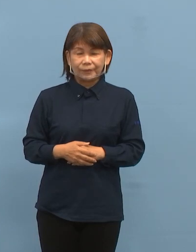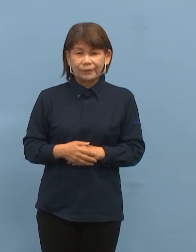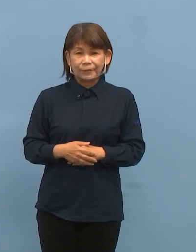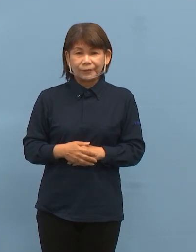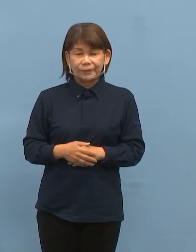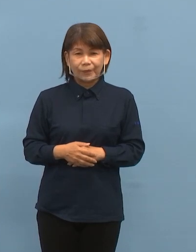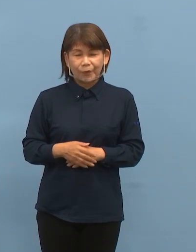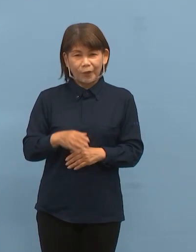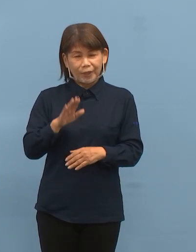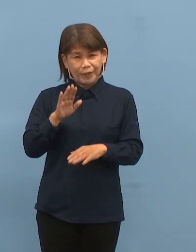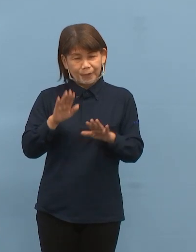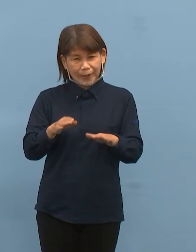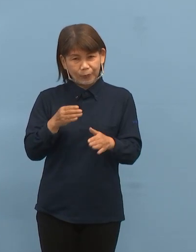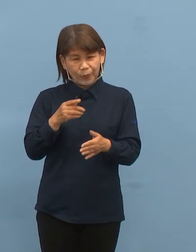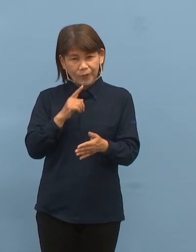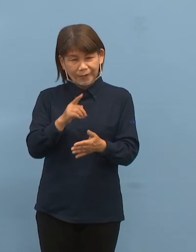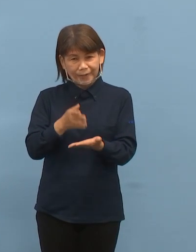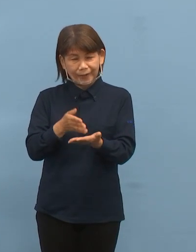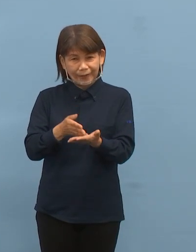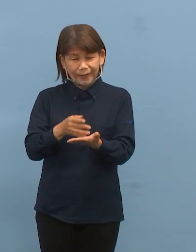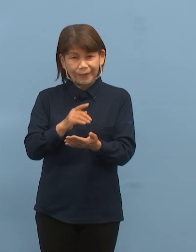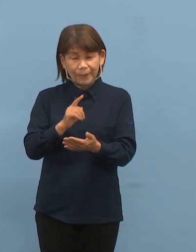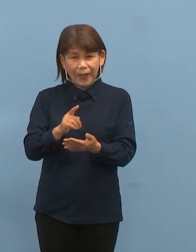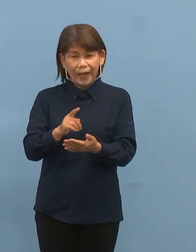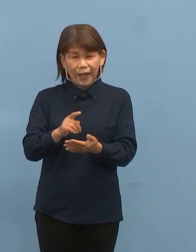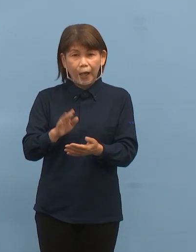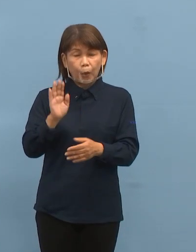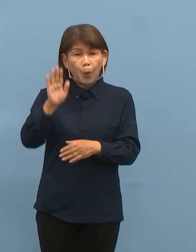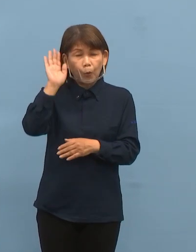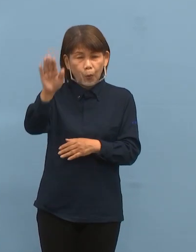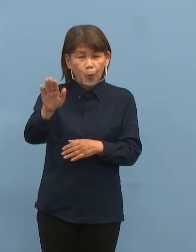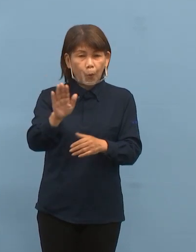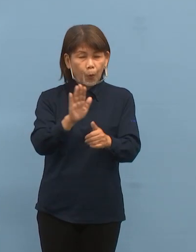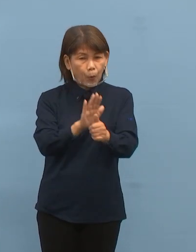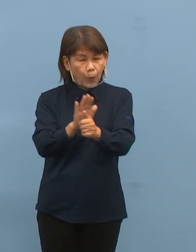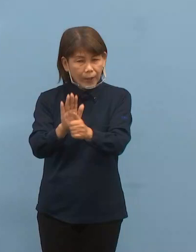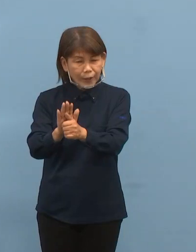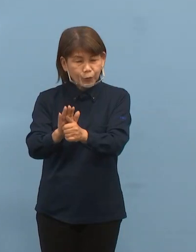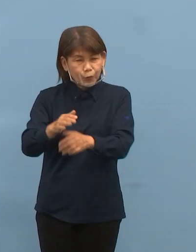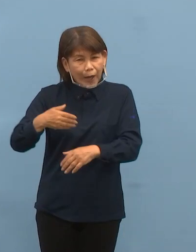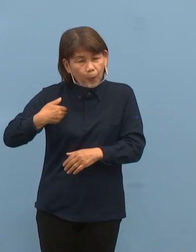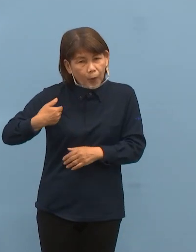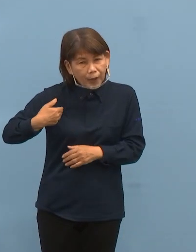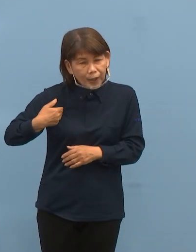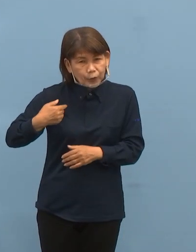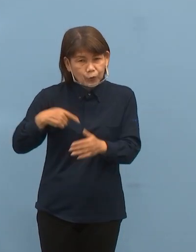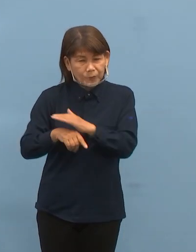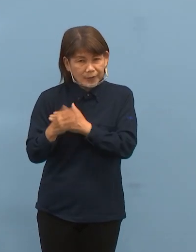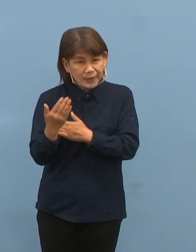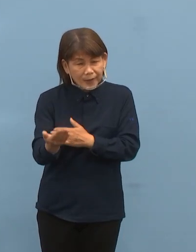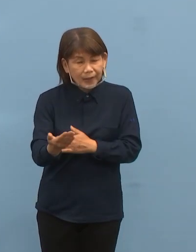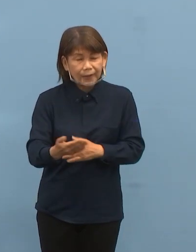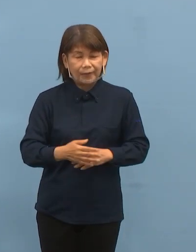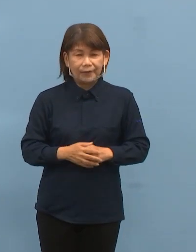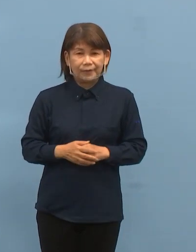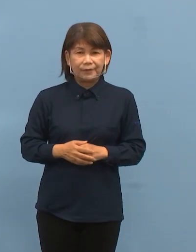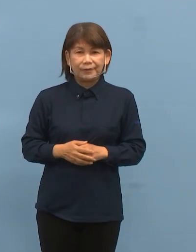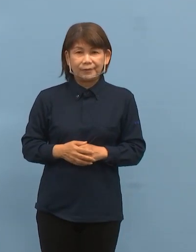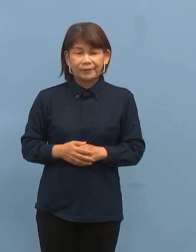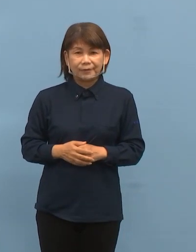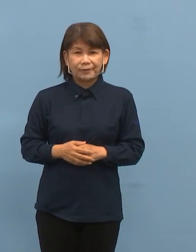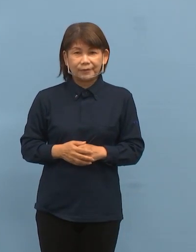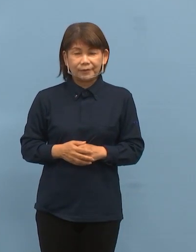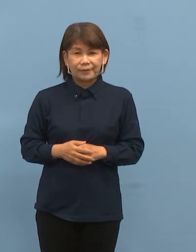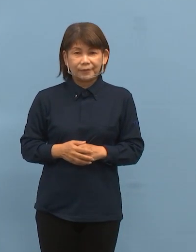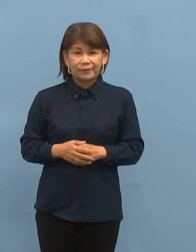その今後応援することもありえるってことなんですか。なんか、すみません、よく言葉のありきではないっていうのはどういう意味でし